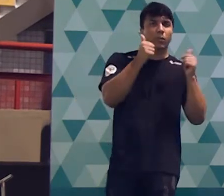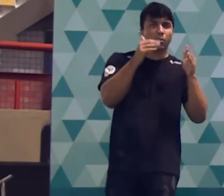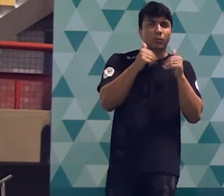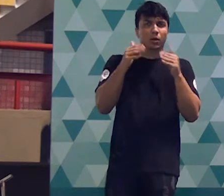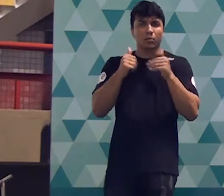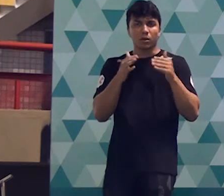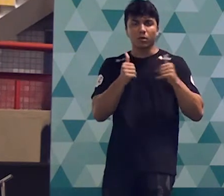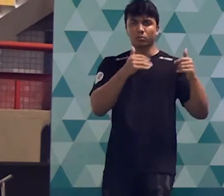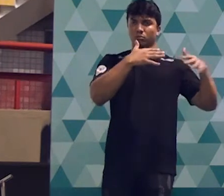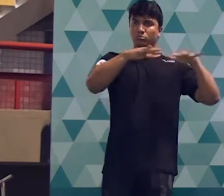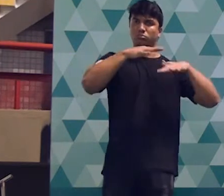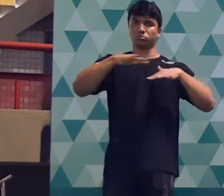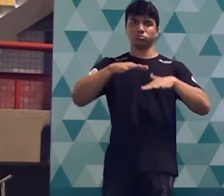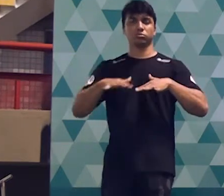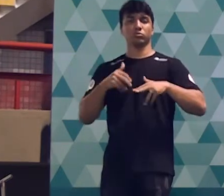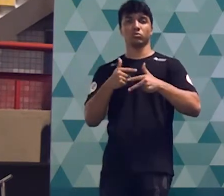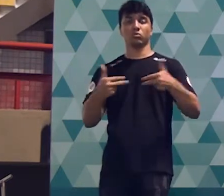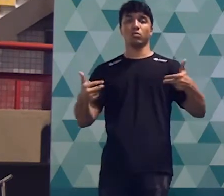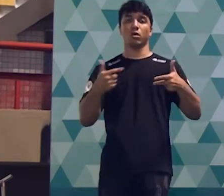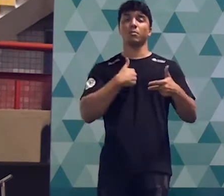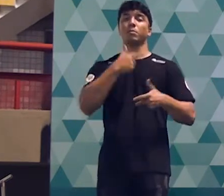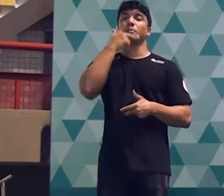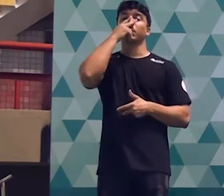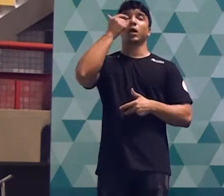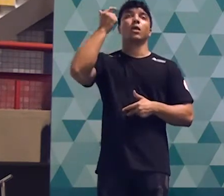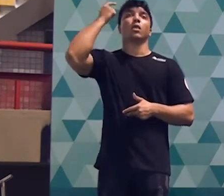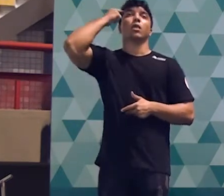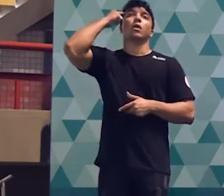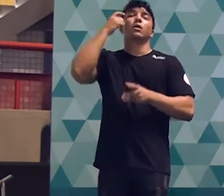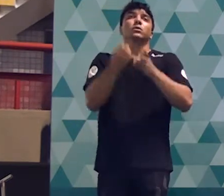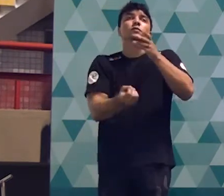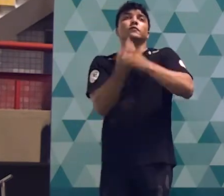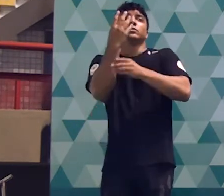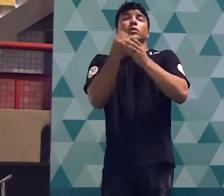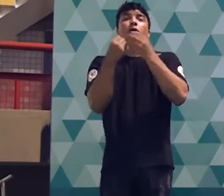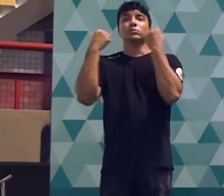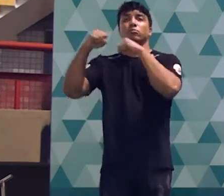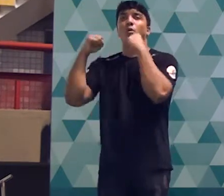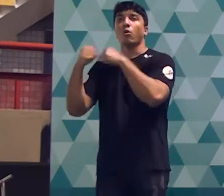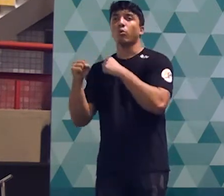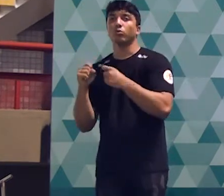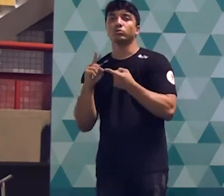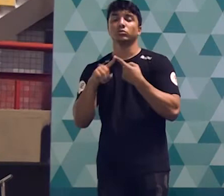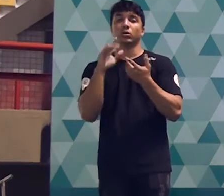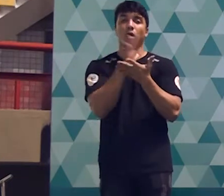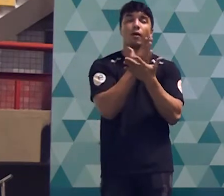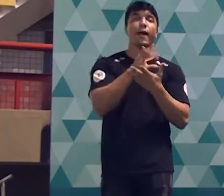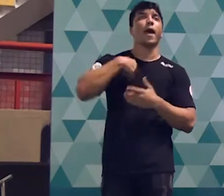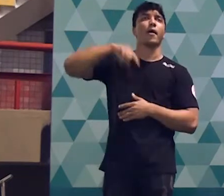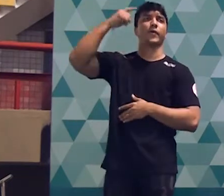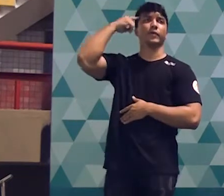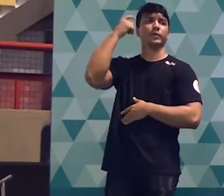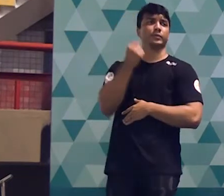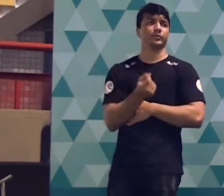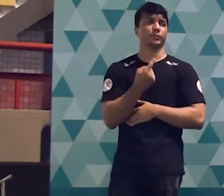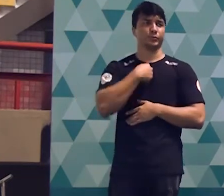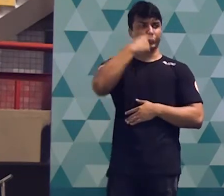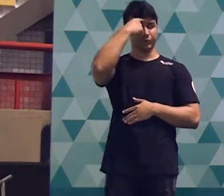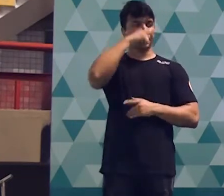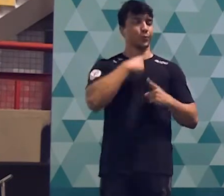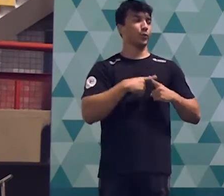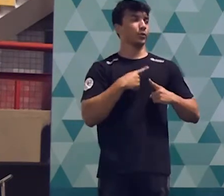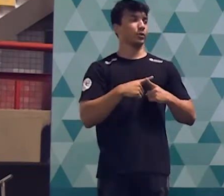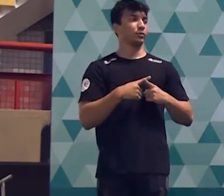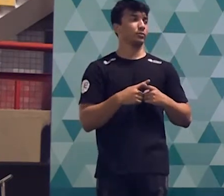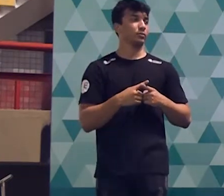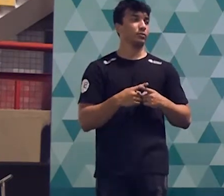esses movimentos, que a gente começa a inventar esporte. E alguns pensam assim, não sei nem porquê.